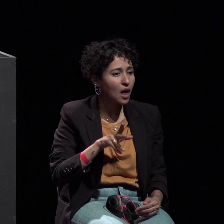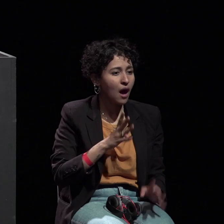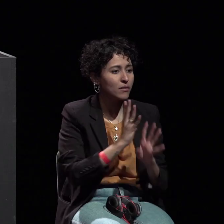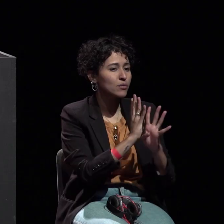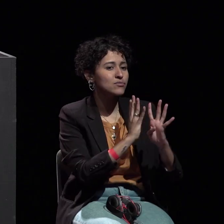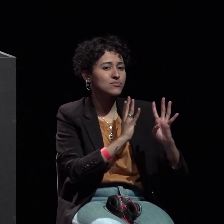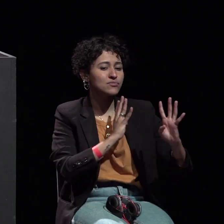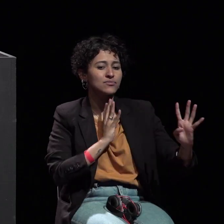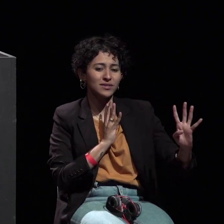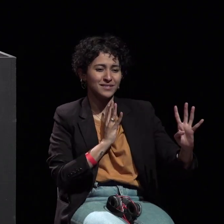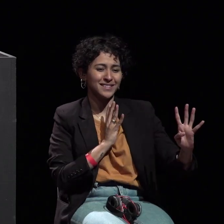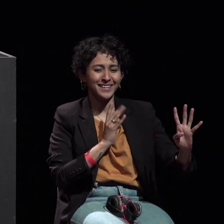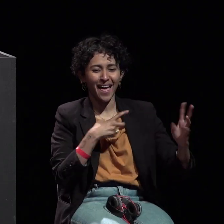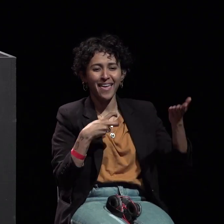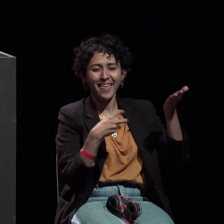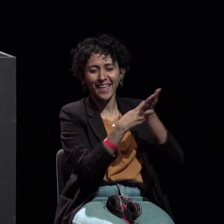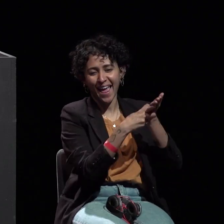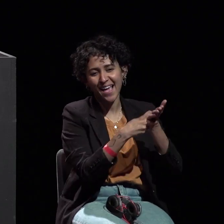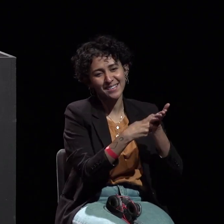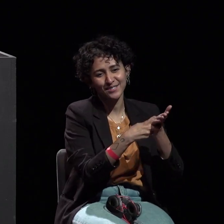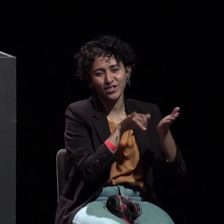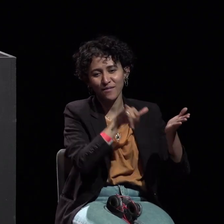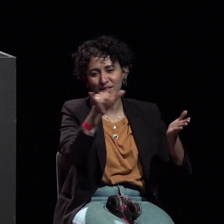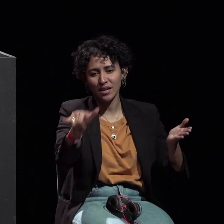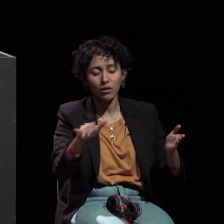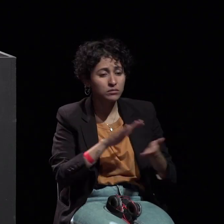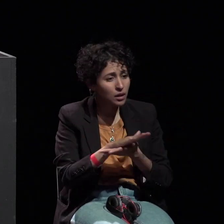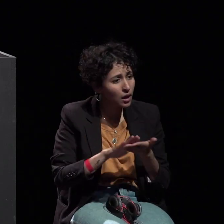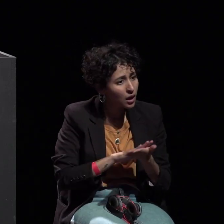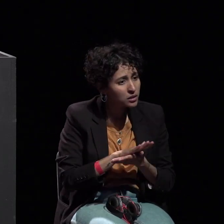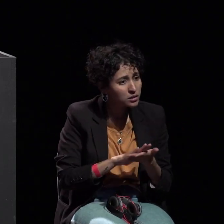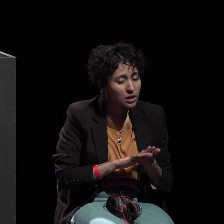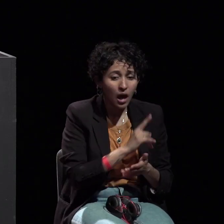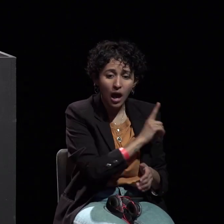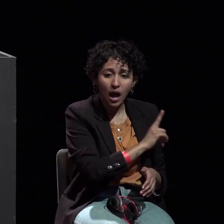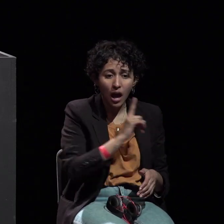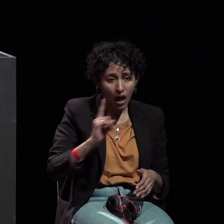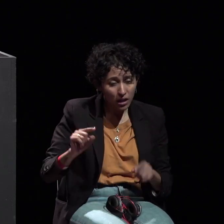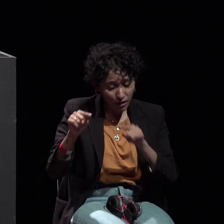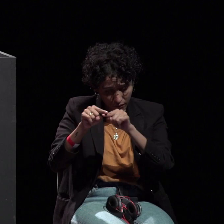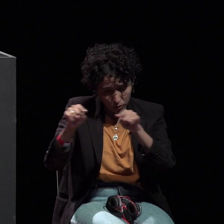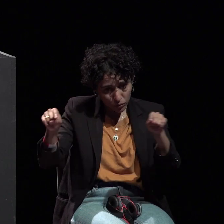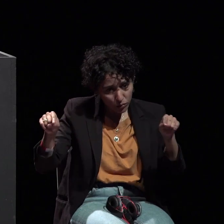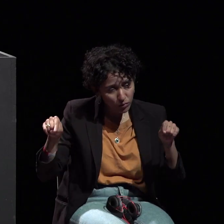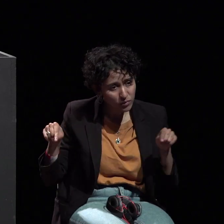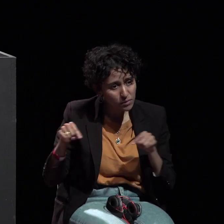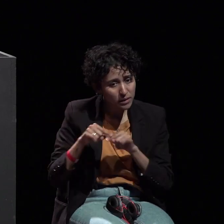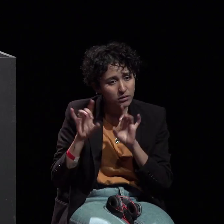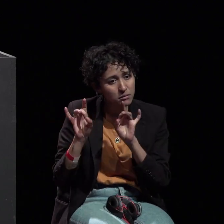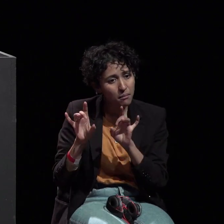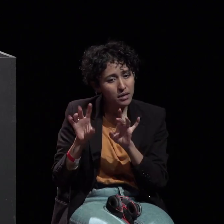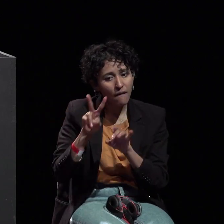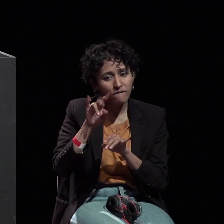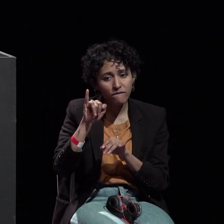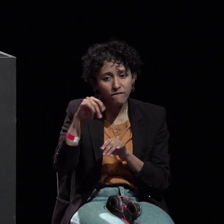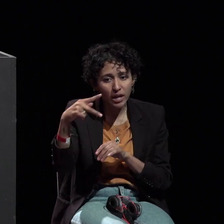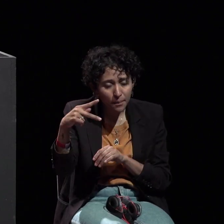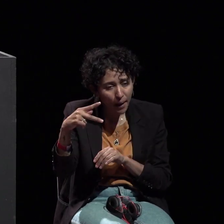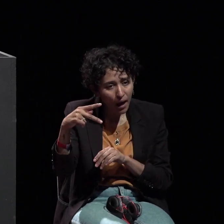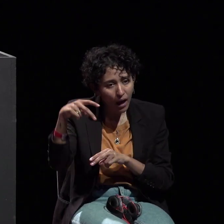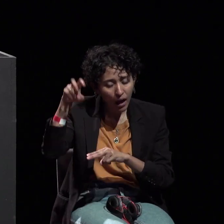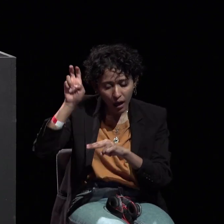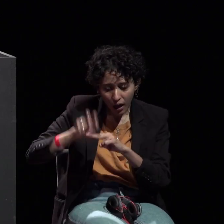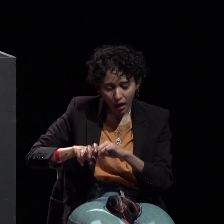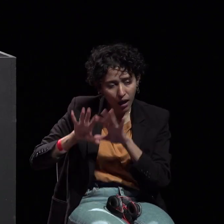da Gol, da TAM, da Avianca. Ela estava no espaço recortado de quem ia. Ali